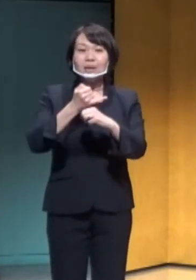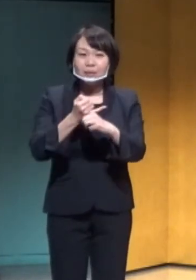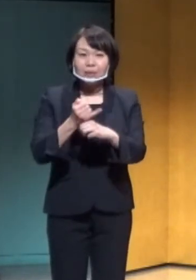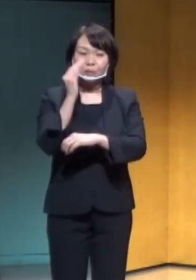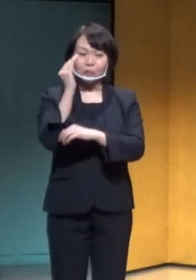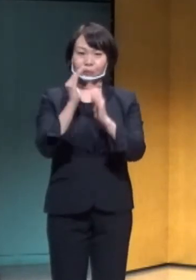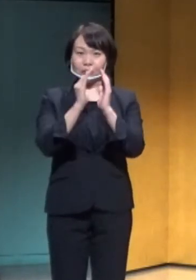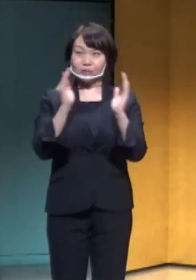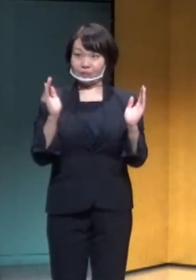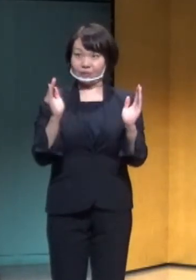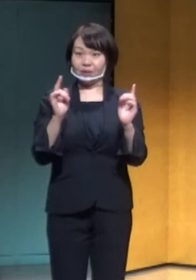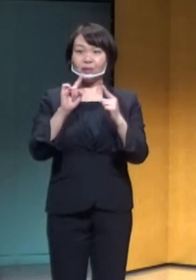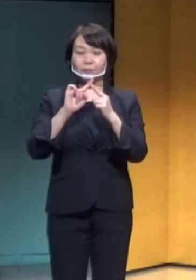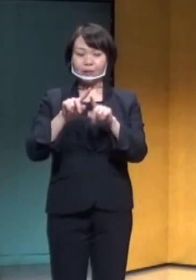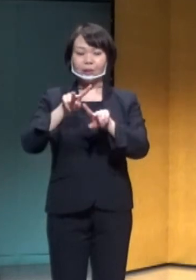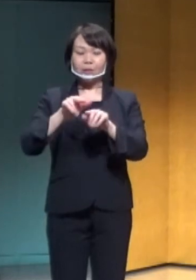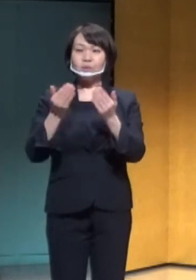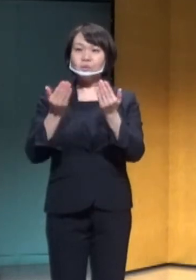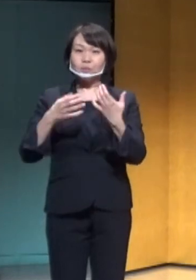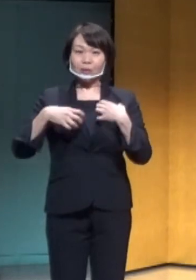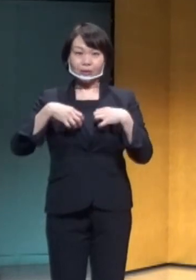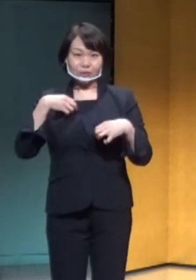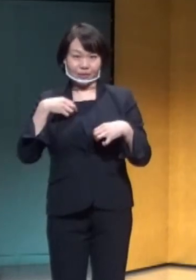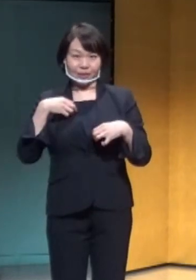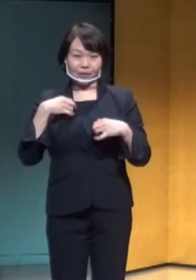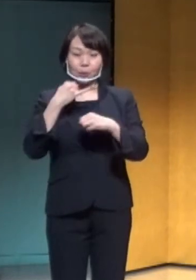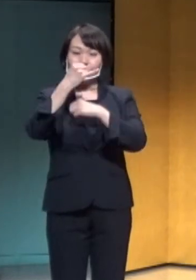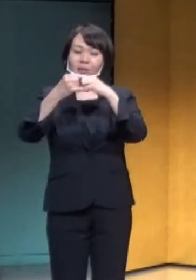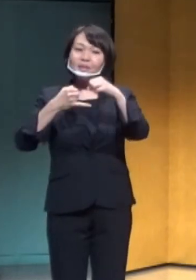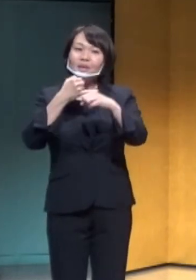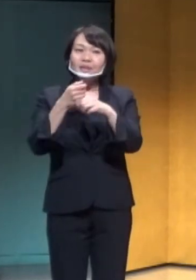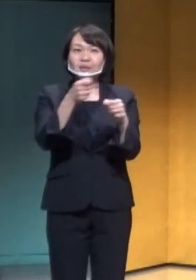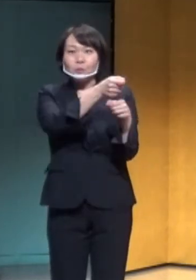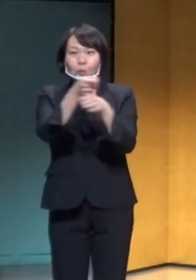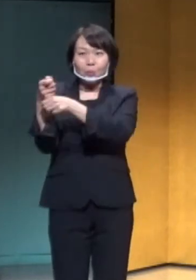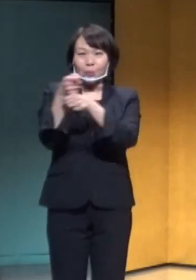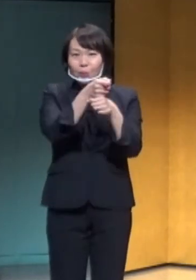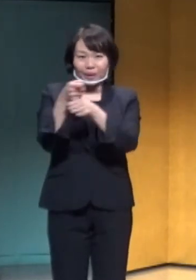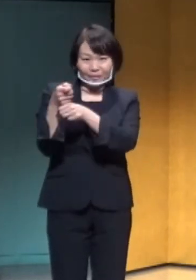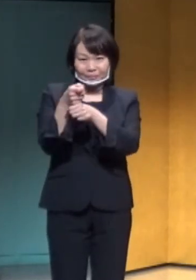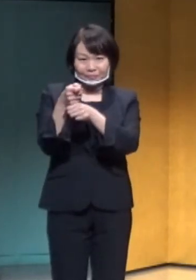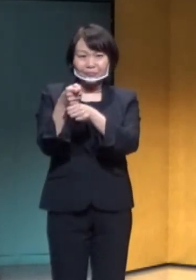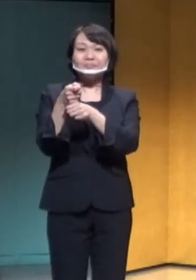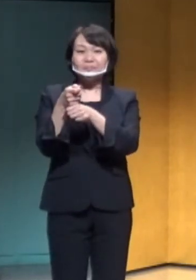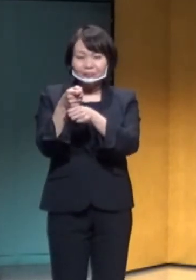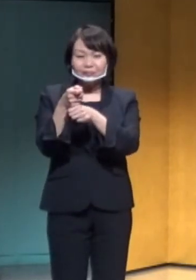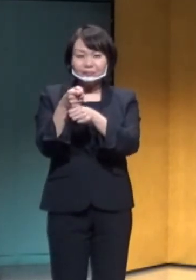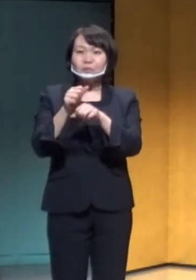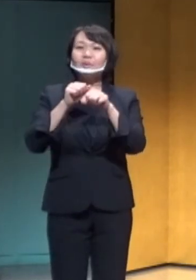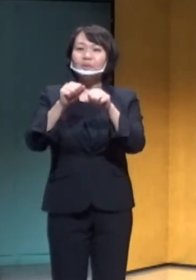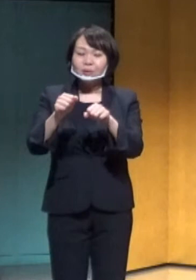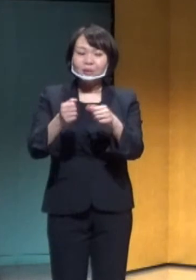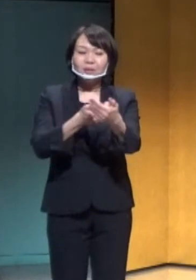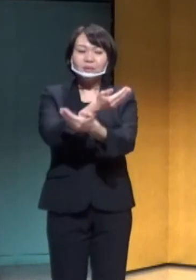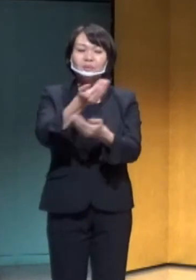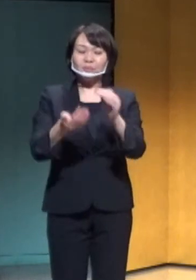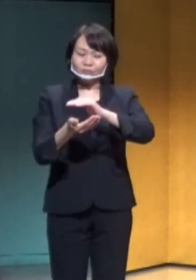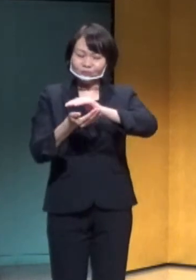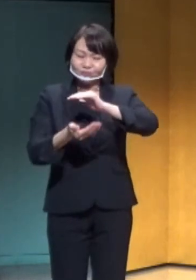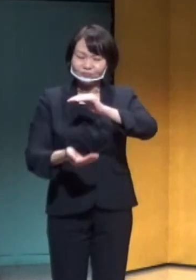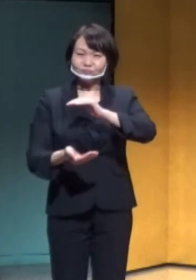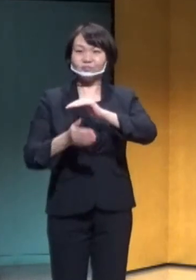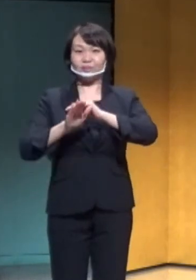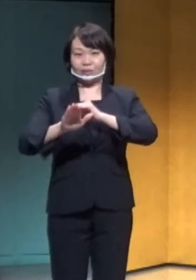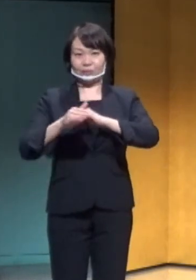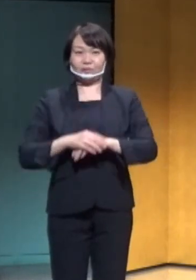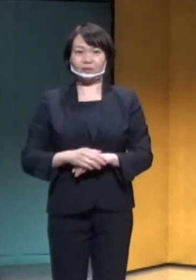の動画による応援など両国の絆を深めるための取り組みを重ねてこられました。総